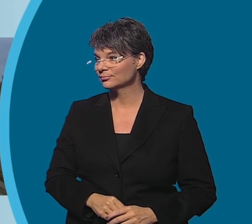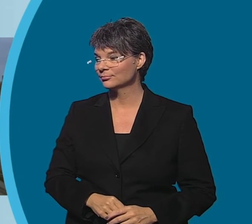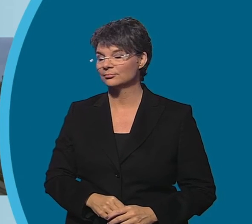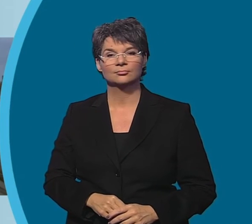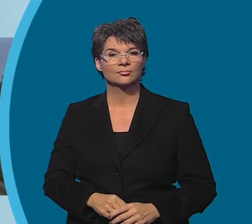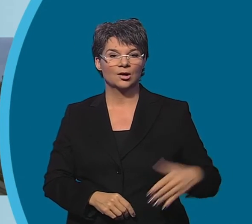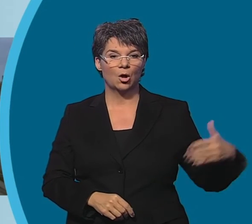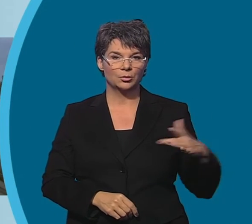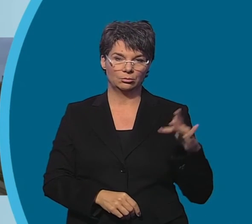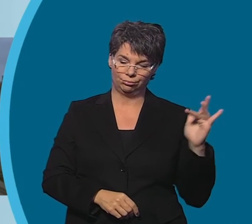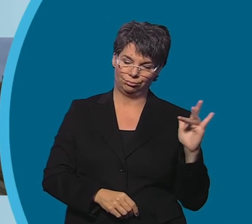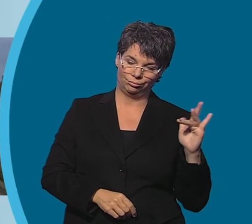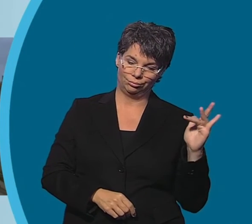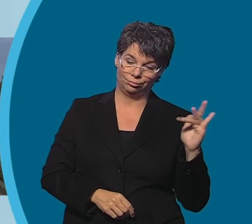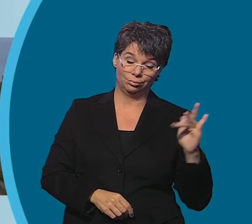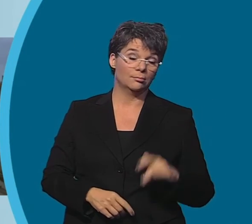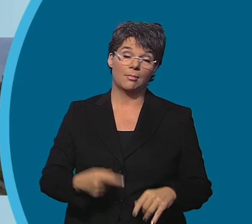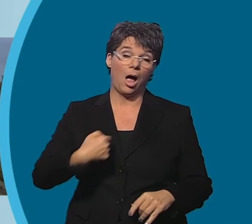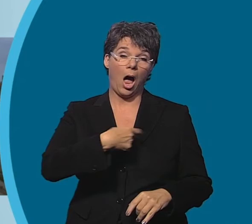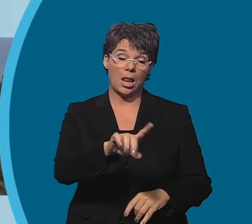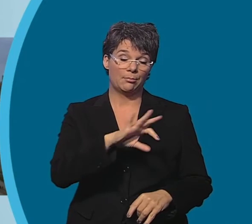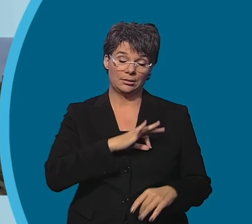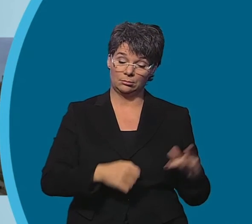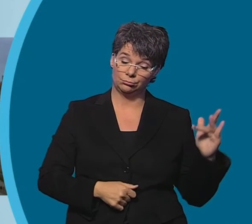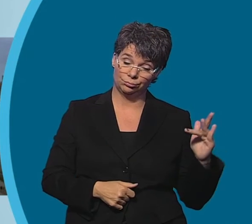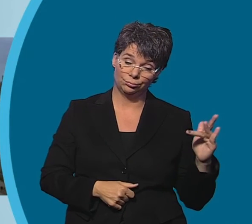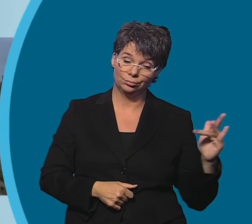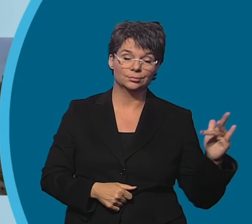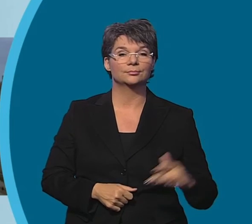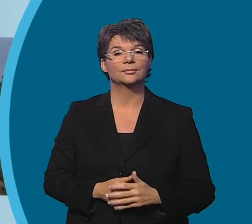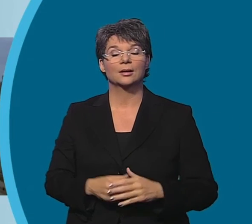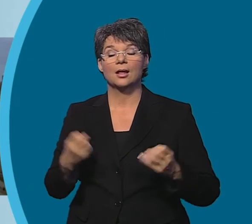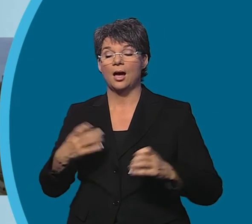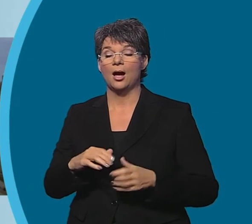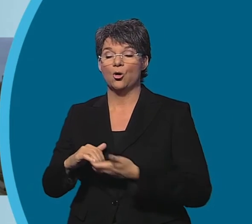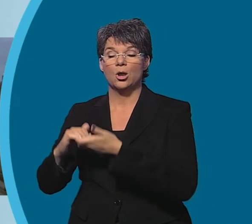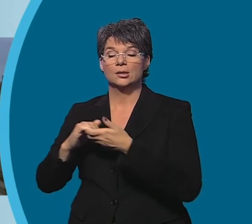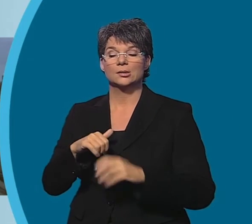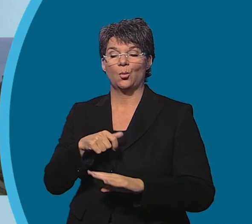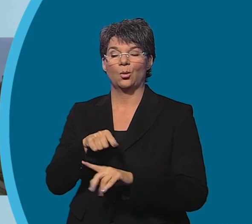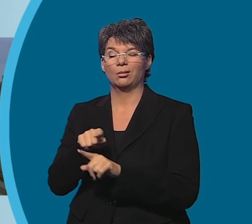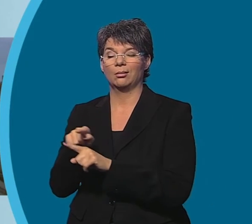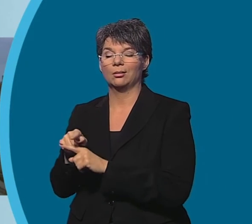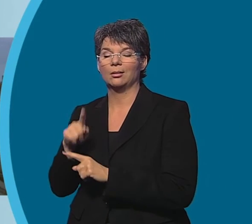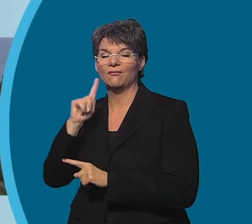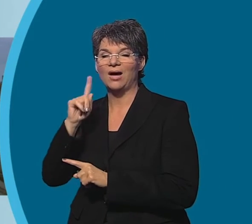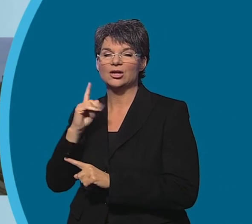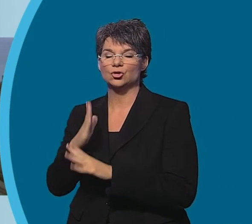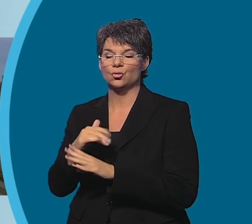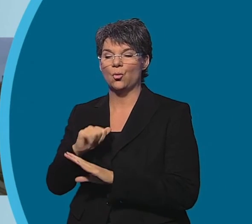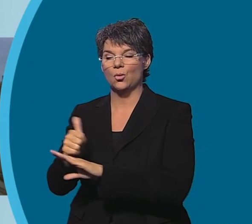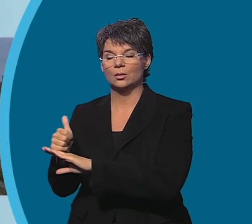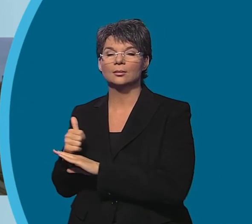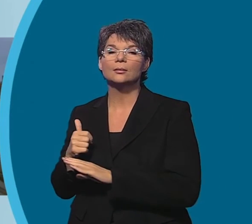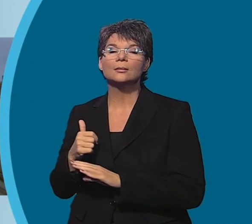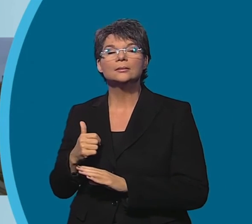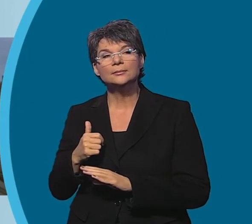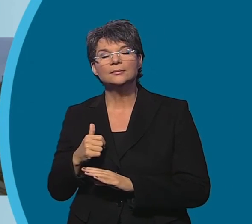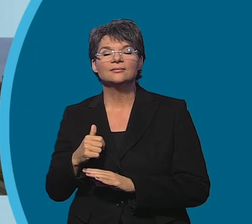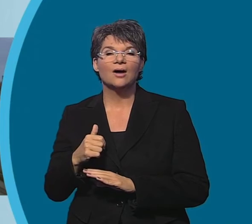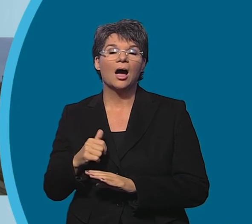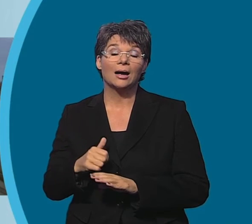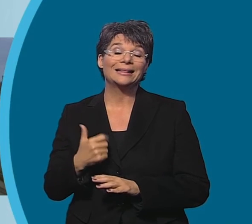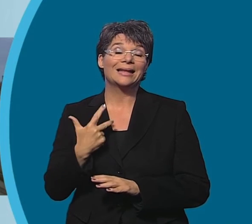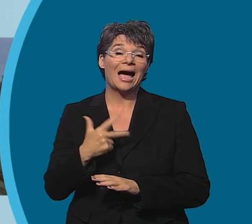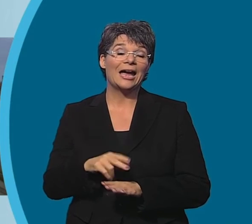der Opposition, und zwar quer durch alle Parteien, ist den Koalitionsspitzen bewusst, dass sie sich nur auf einen ersten Trippelschritt geeinigt haben